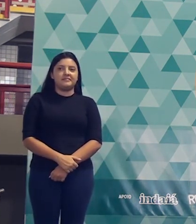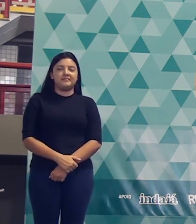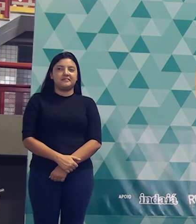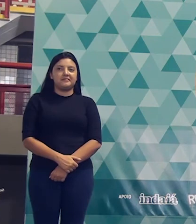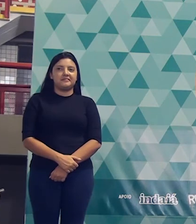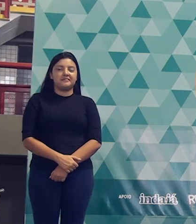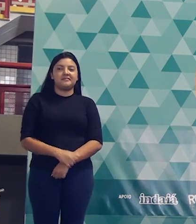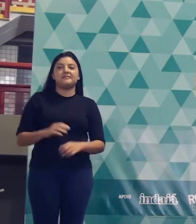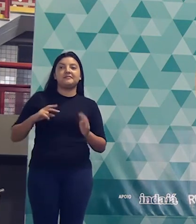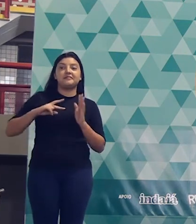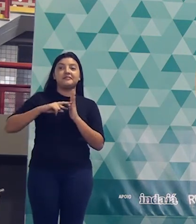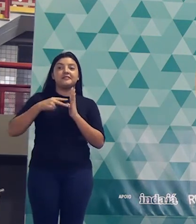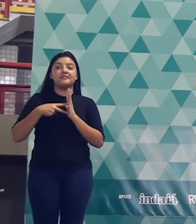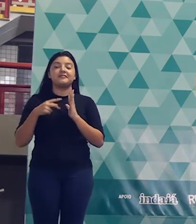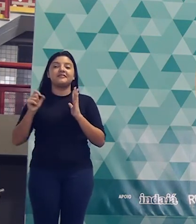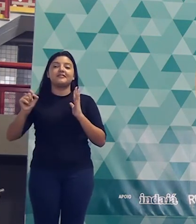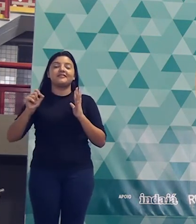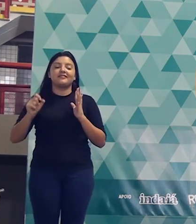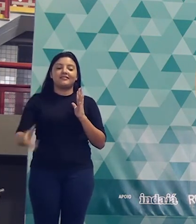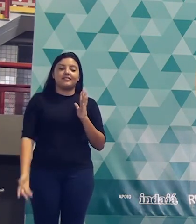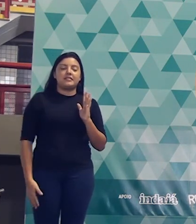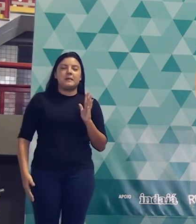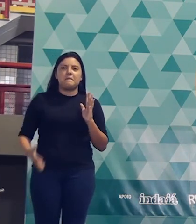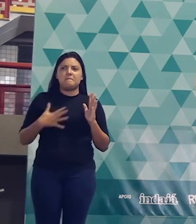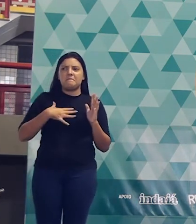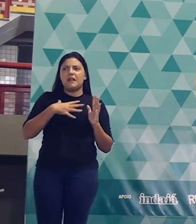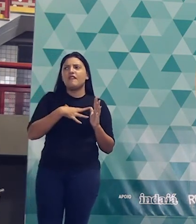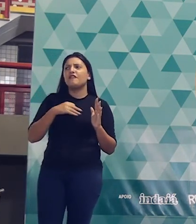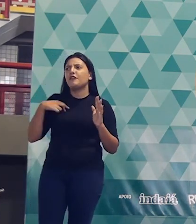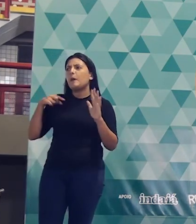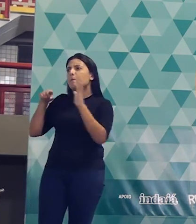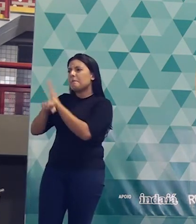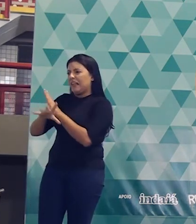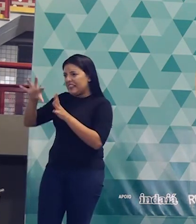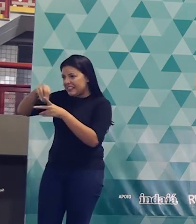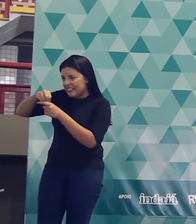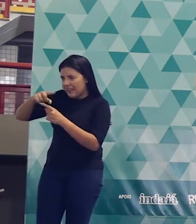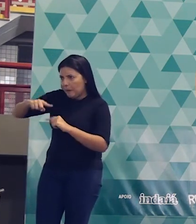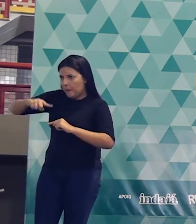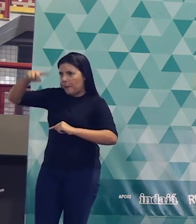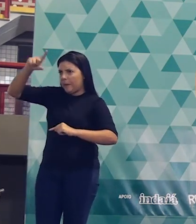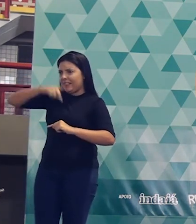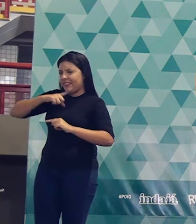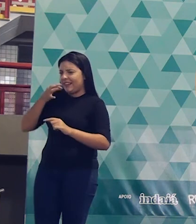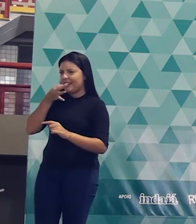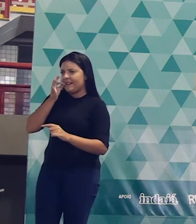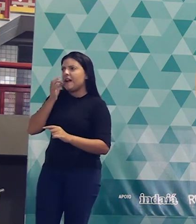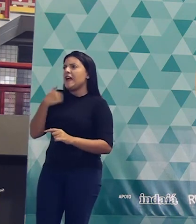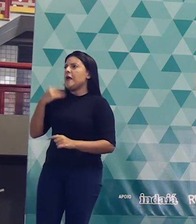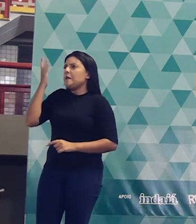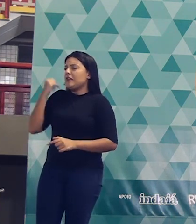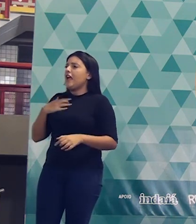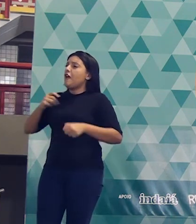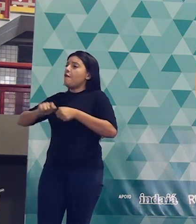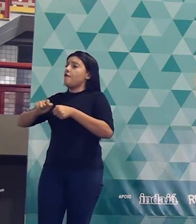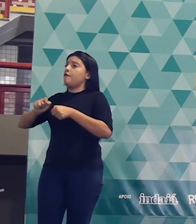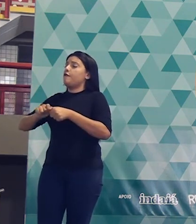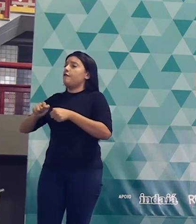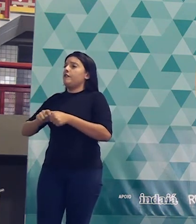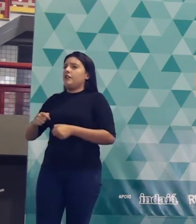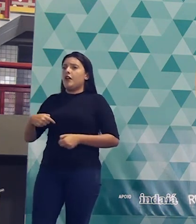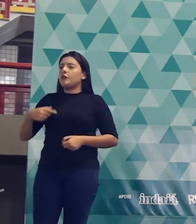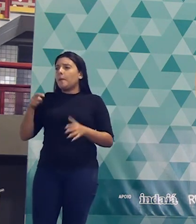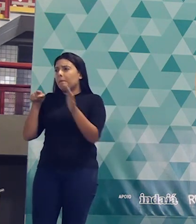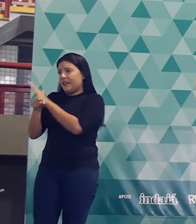O que você faria, hein? Tipo assim, meu filho, não estou perguntando se tem café aqui dentro não, né? Eu sei que tem, eu que fiz, né? Perguntando se